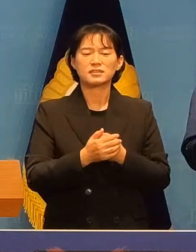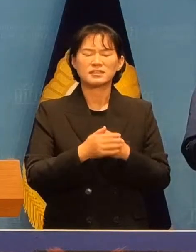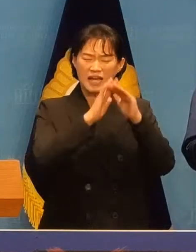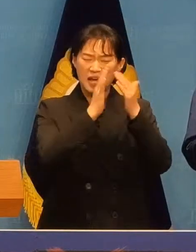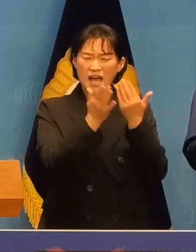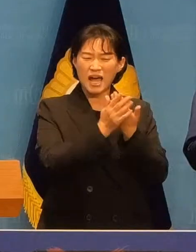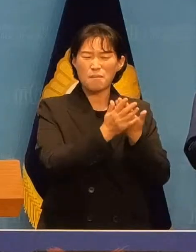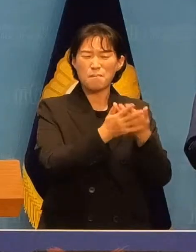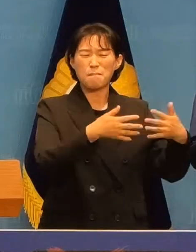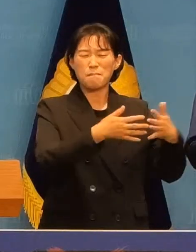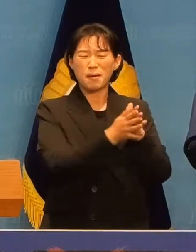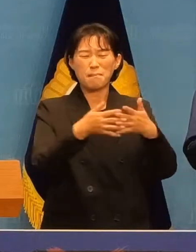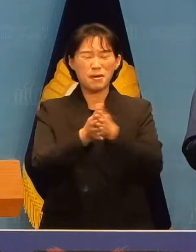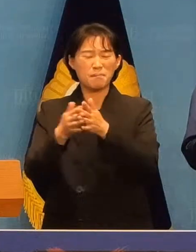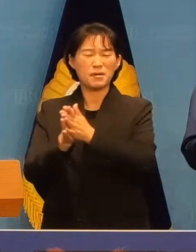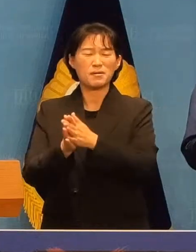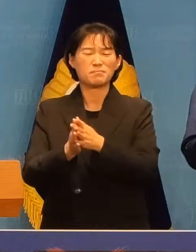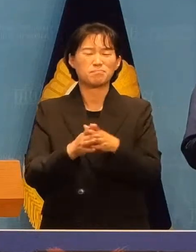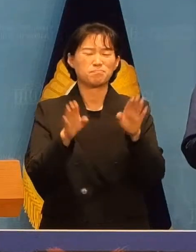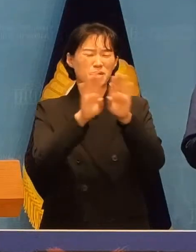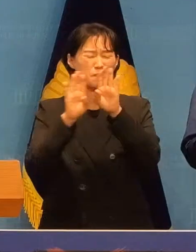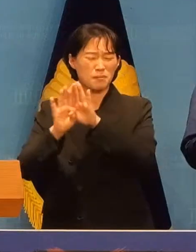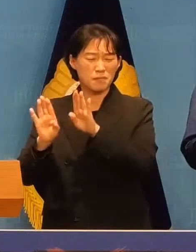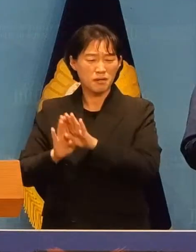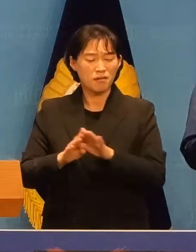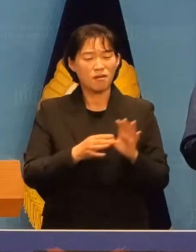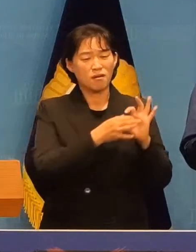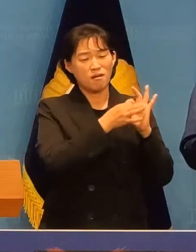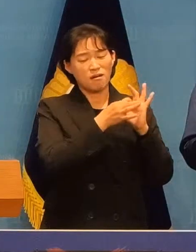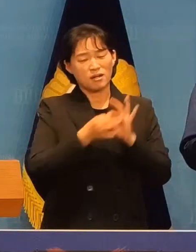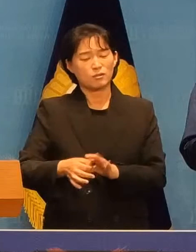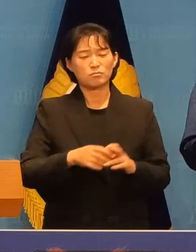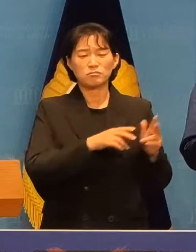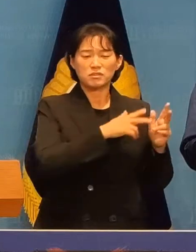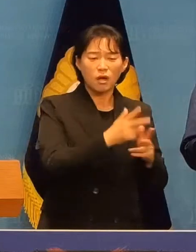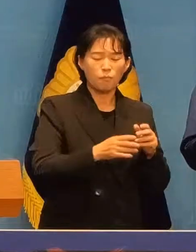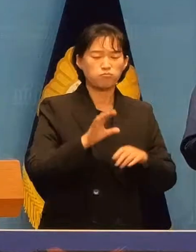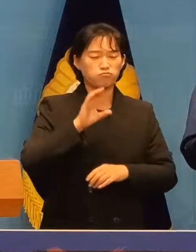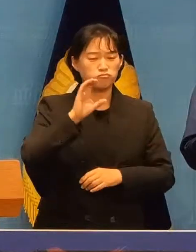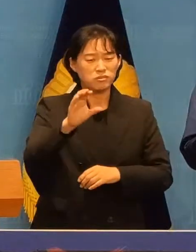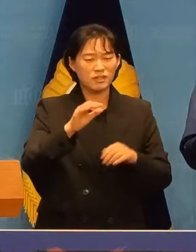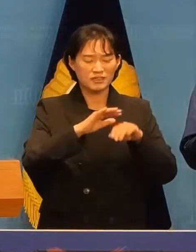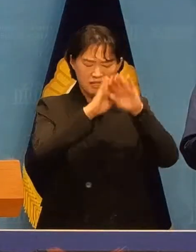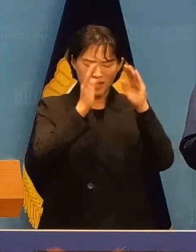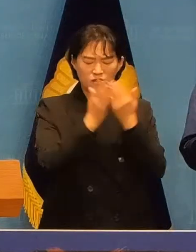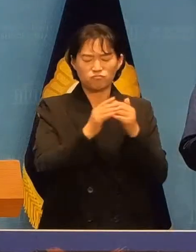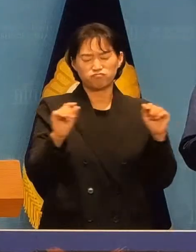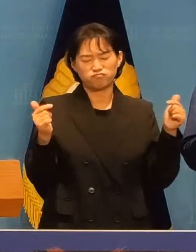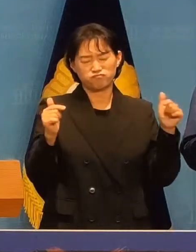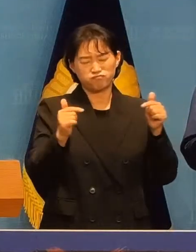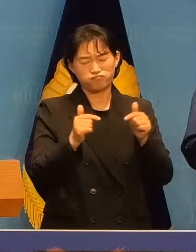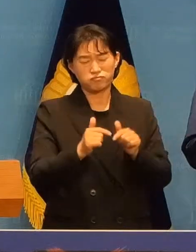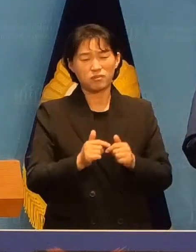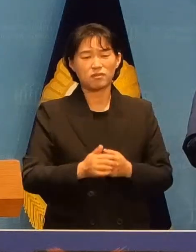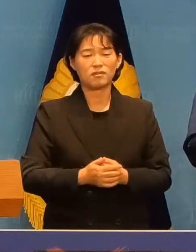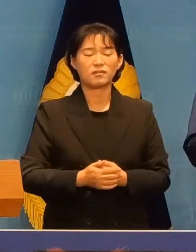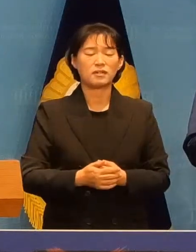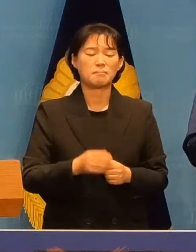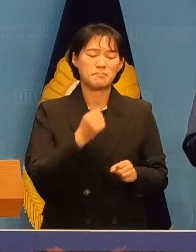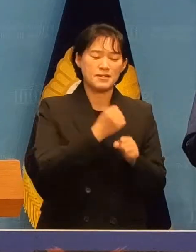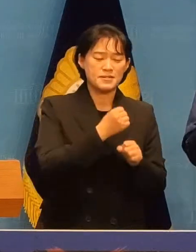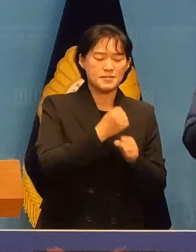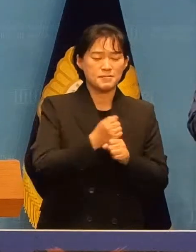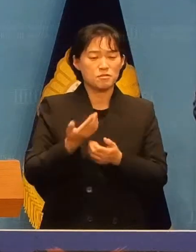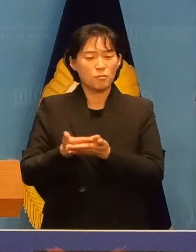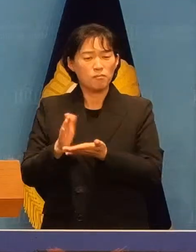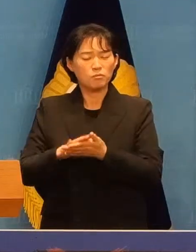부지 매각 등 그동안 끊임없이 사업과 투자를 축소해 왔습니다. 생산하고